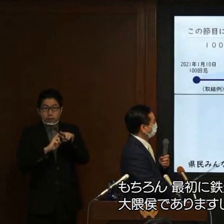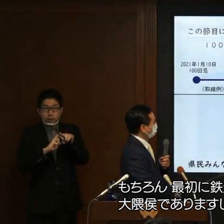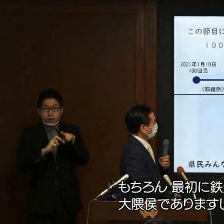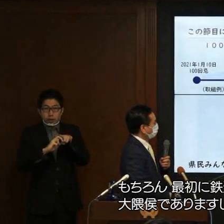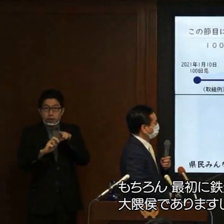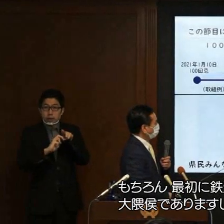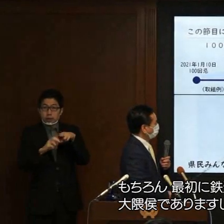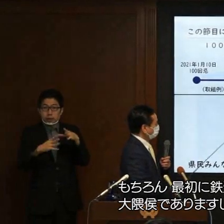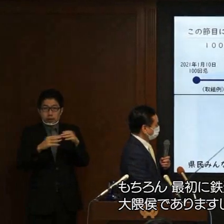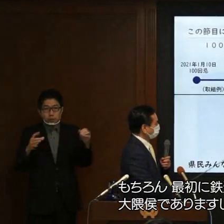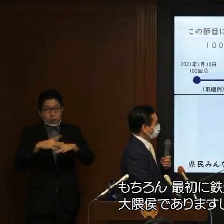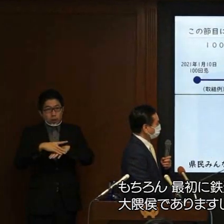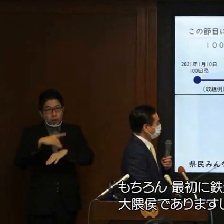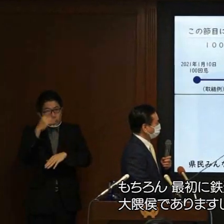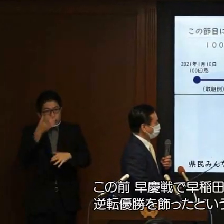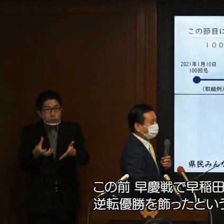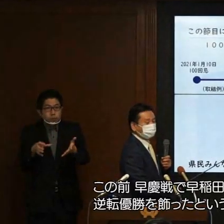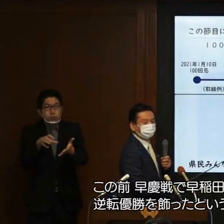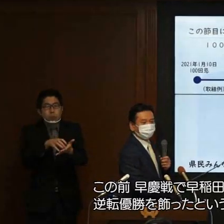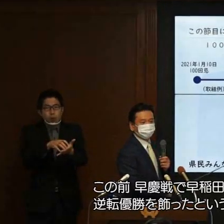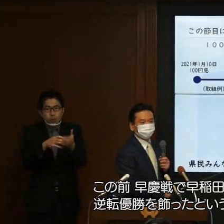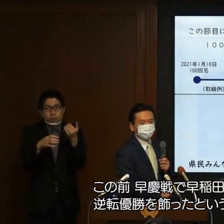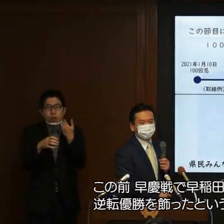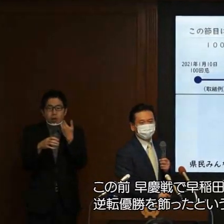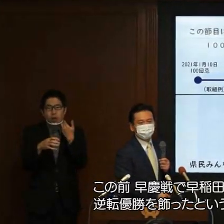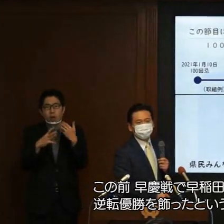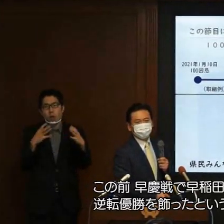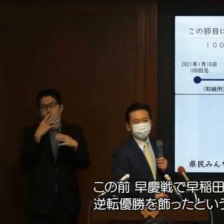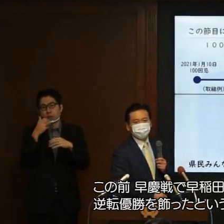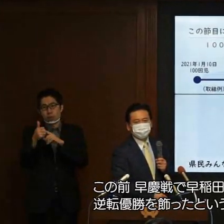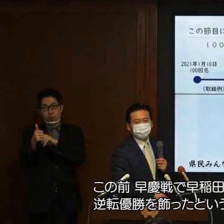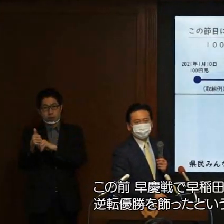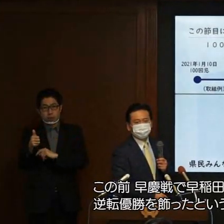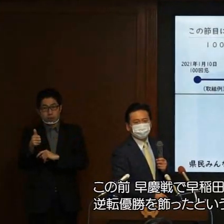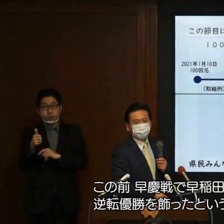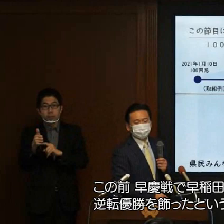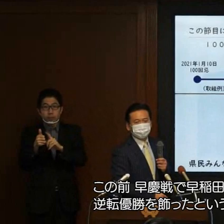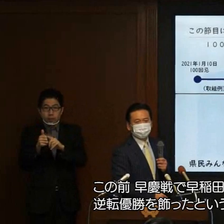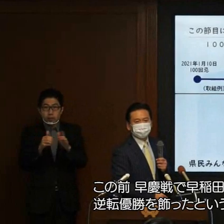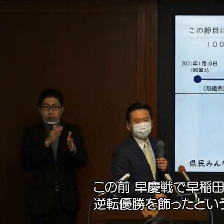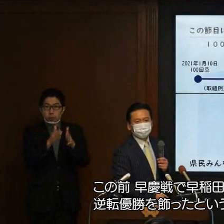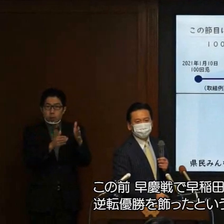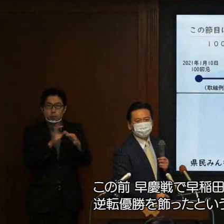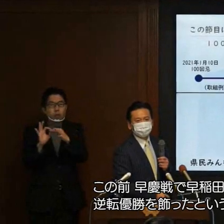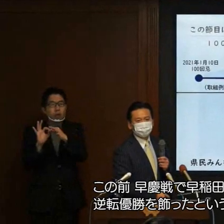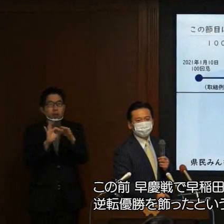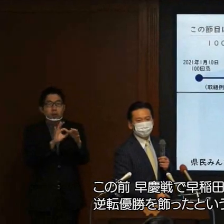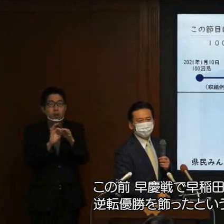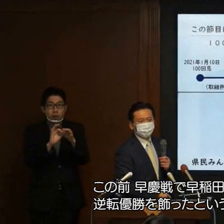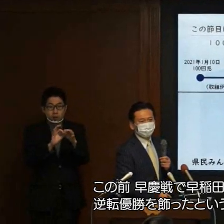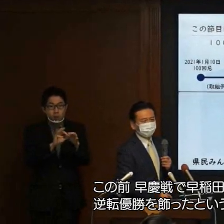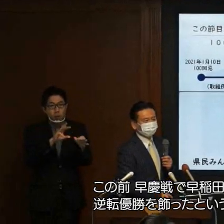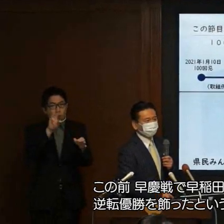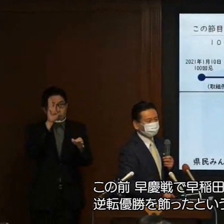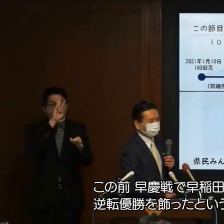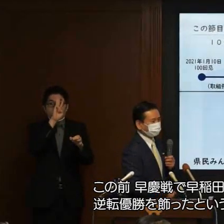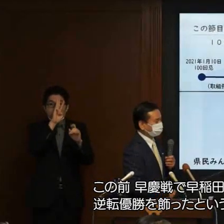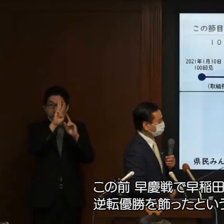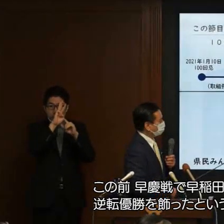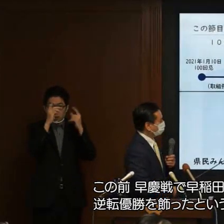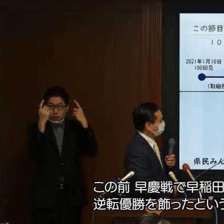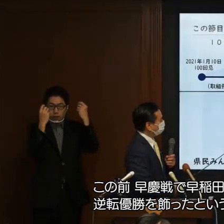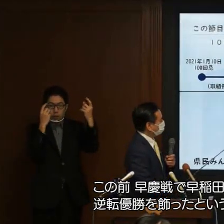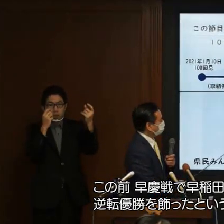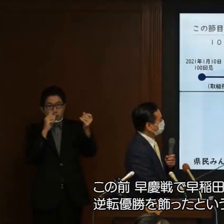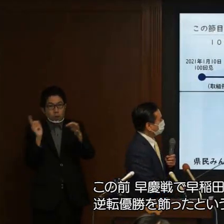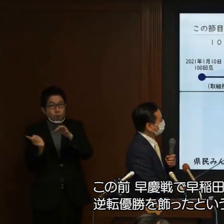し、スポーツ関係も、この前早慶戦で、劇的な早稲田がホームランで逆転優勝を飾